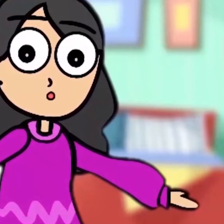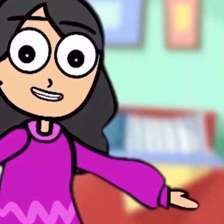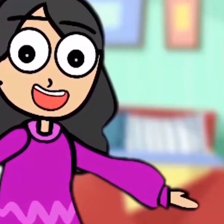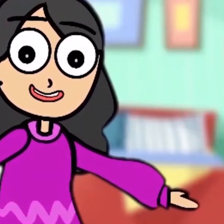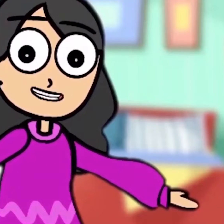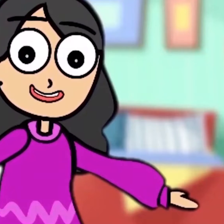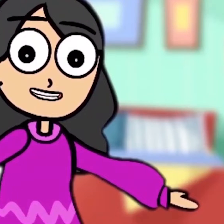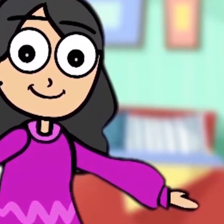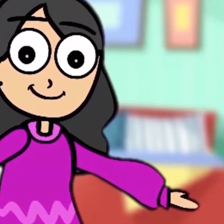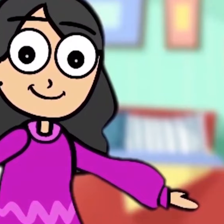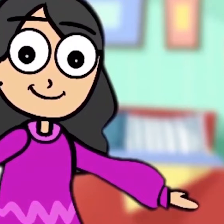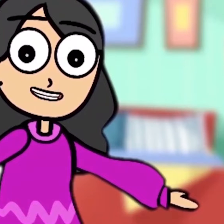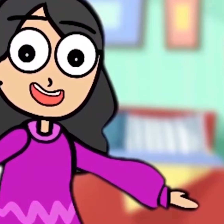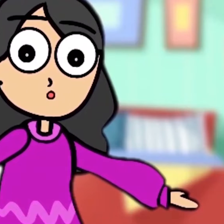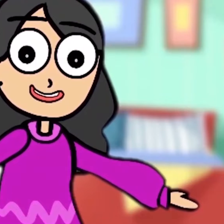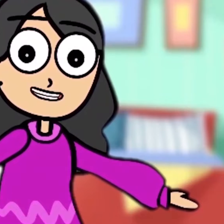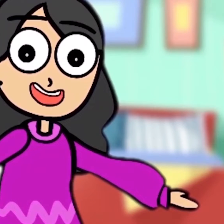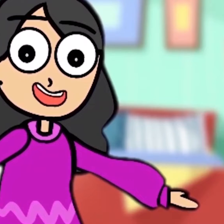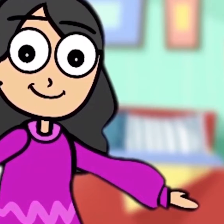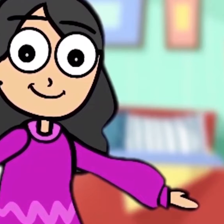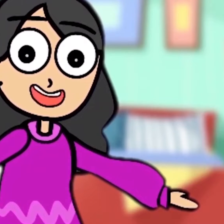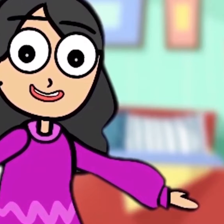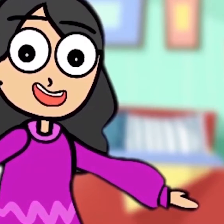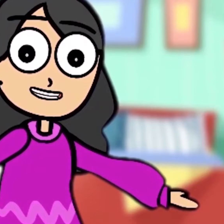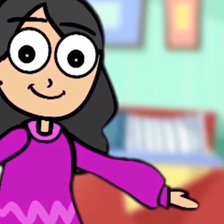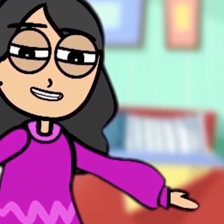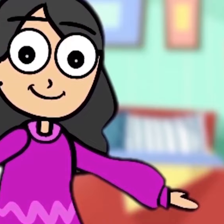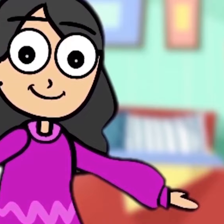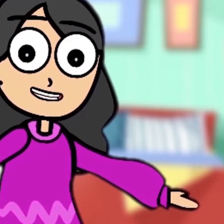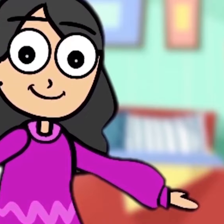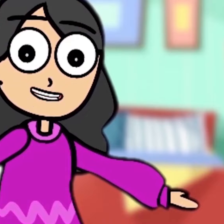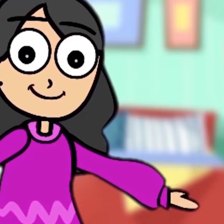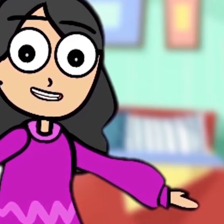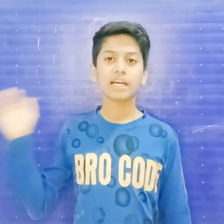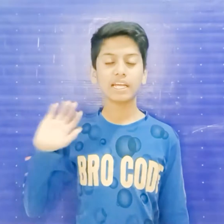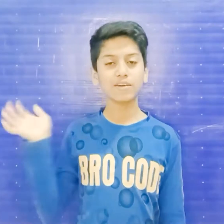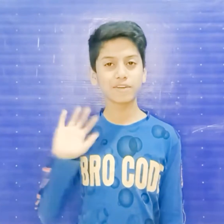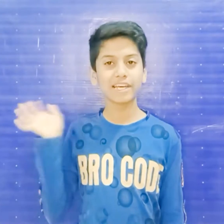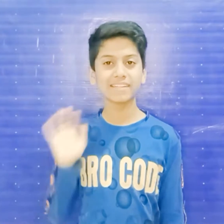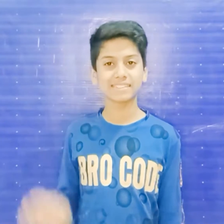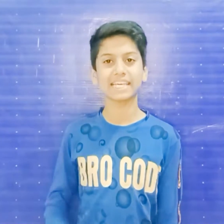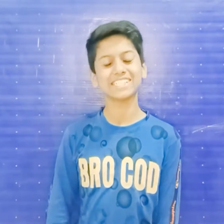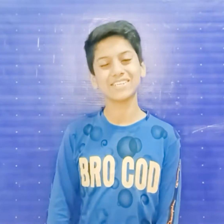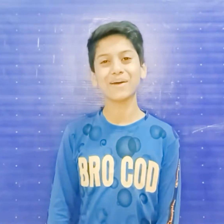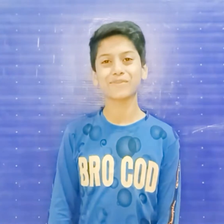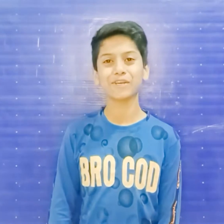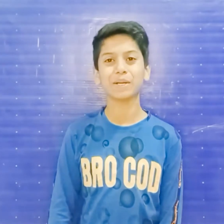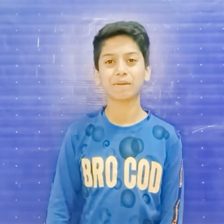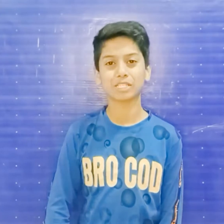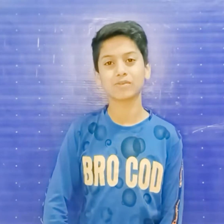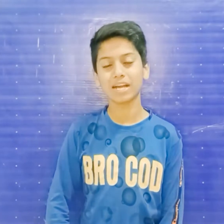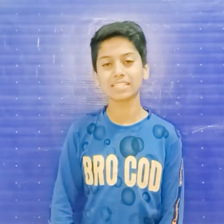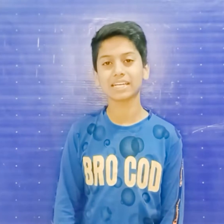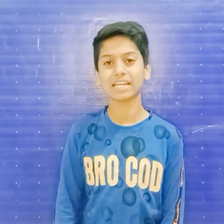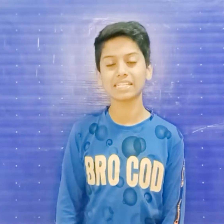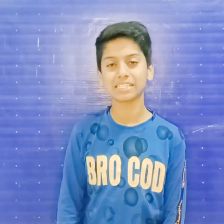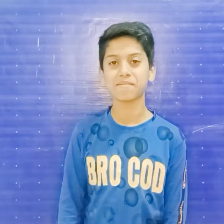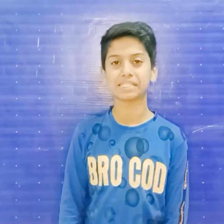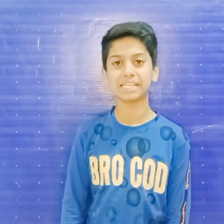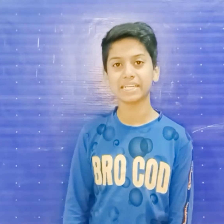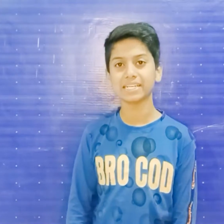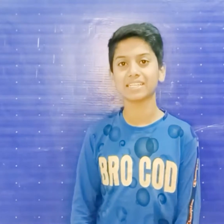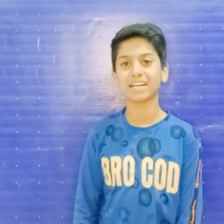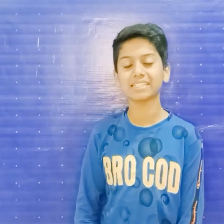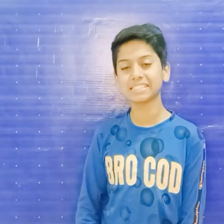अब हम प्रार्थना करते हैं, गॉड से बातें करते हैं। हेलो फ्रेंड्स, कैसे आप सब? आपका स्वागत है